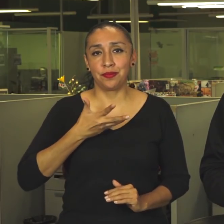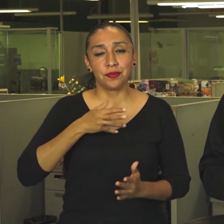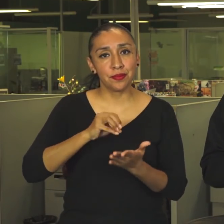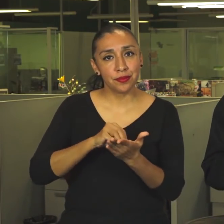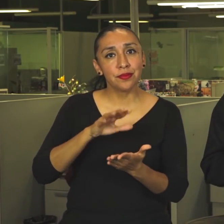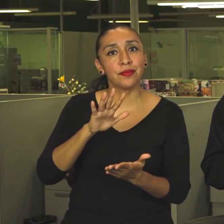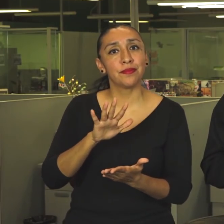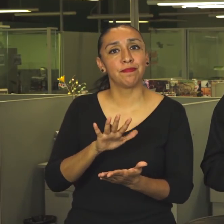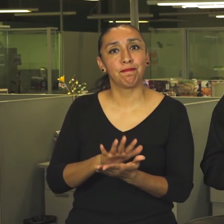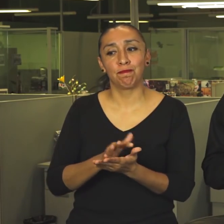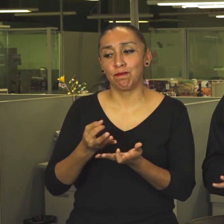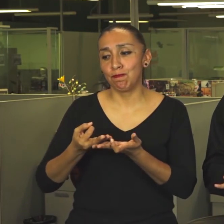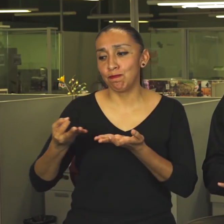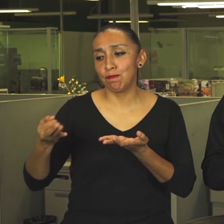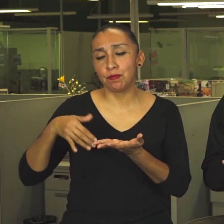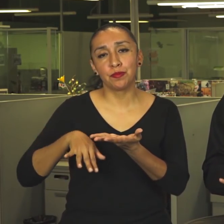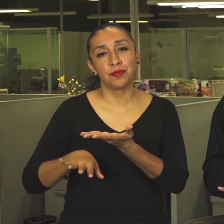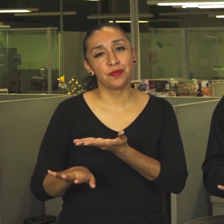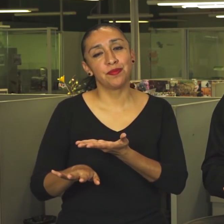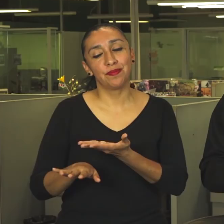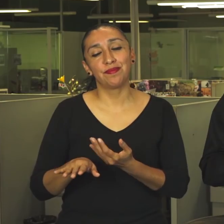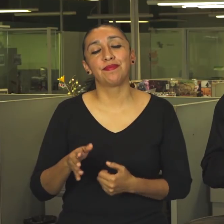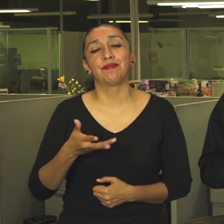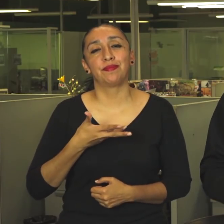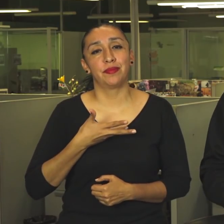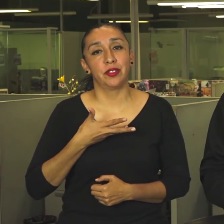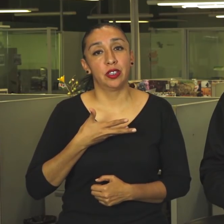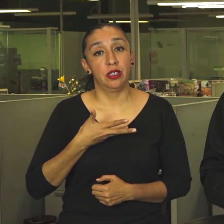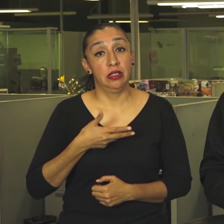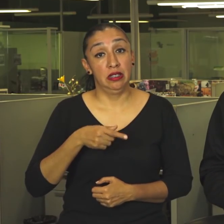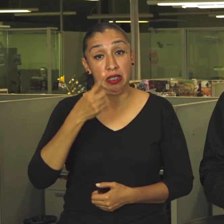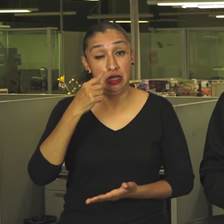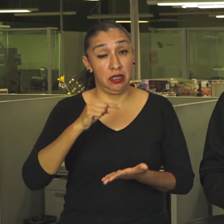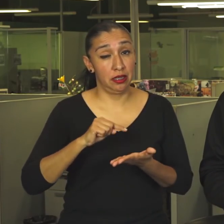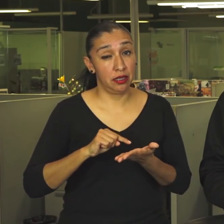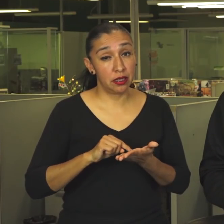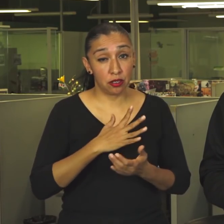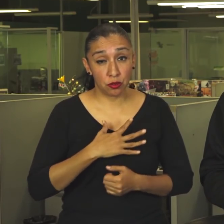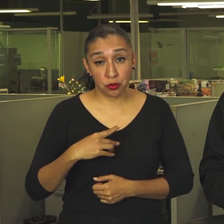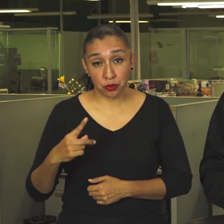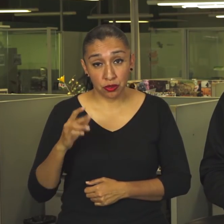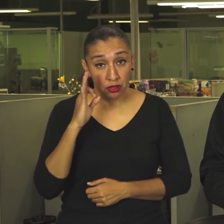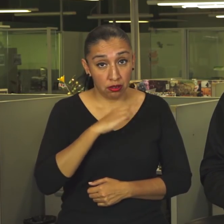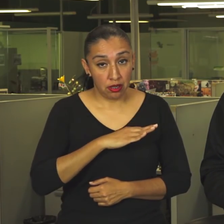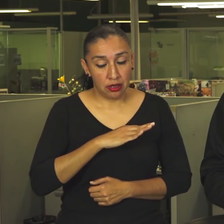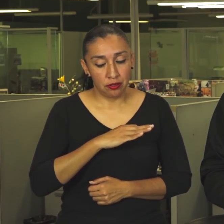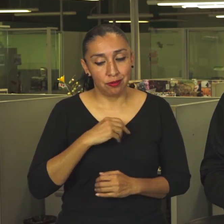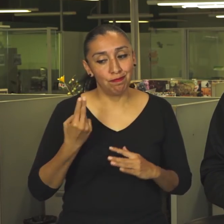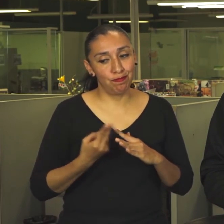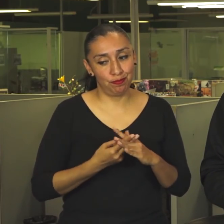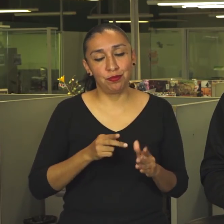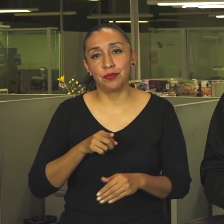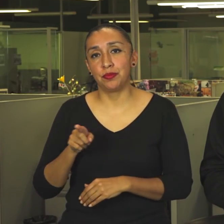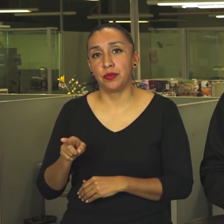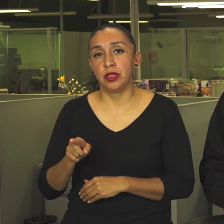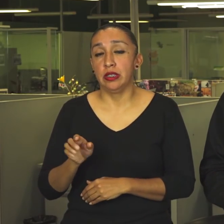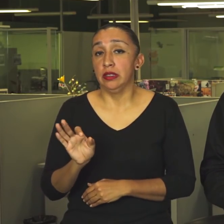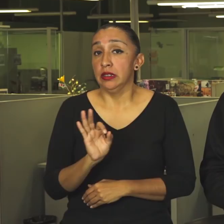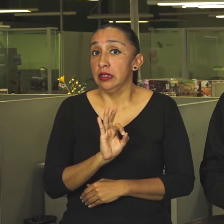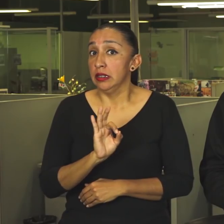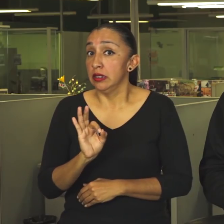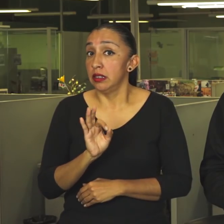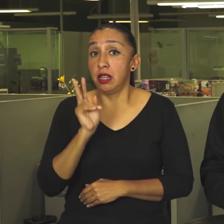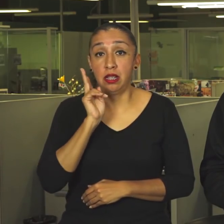y el principal sospechoso hasta el momento es el hijastro vamos a ser cautelosos y esperar que avance esta investigación por parte de las autoridades